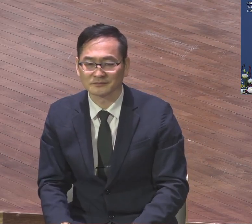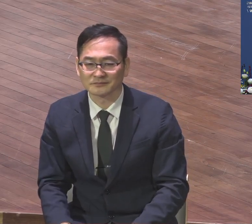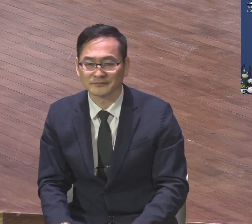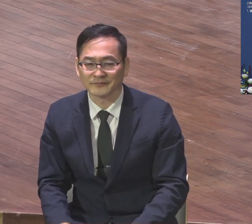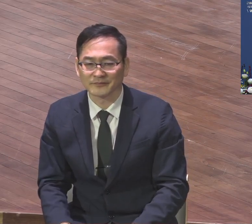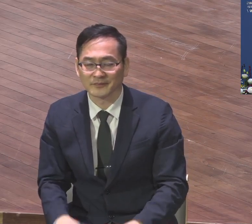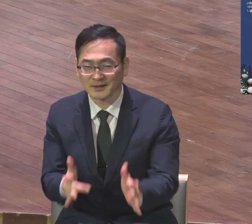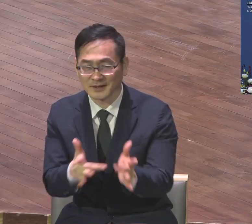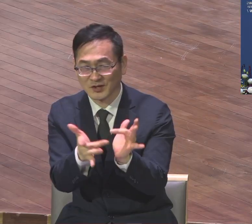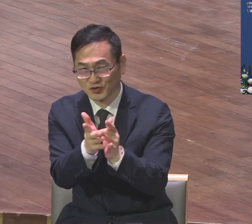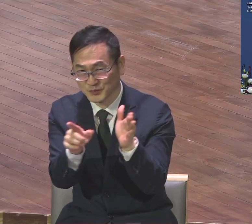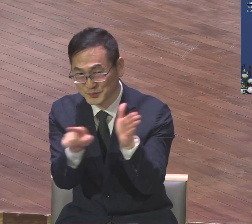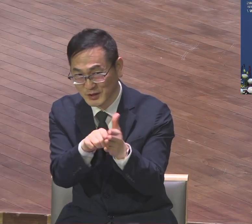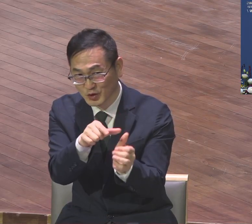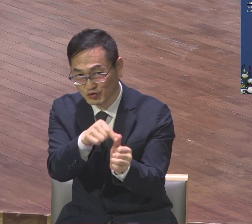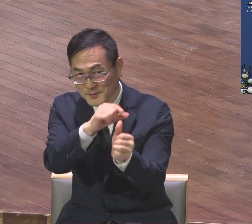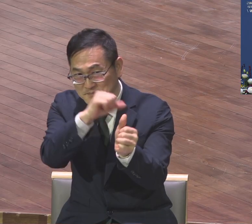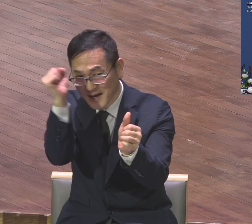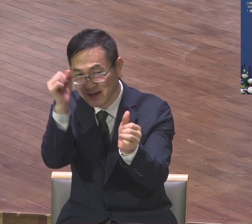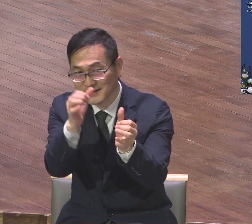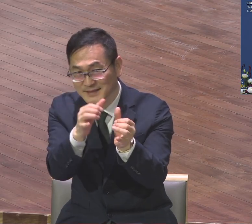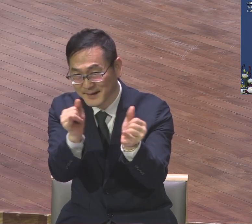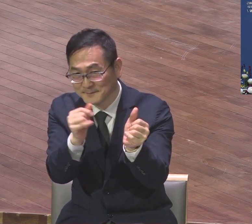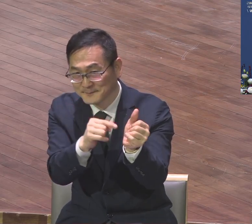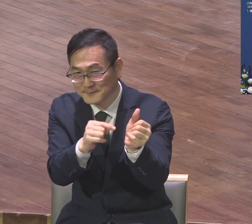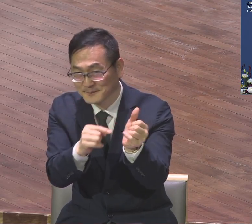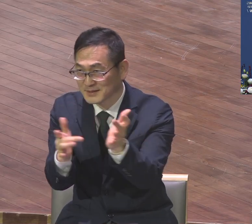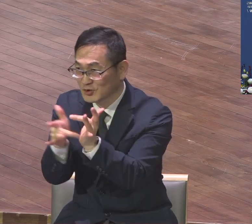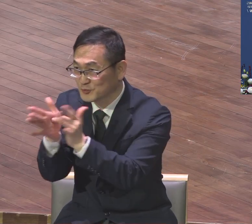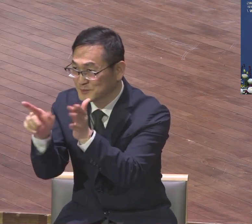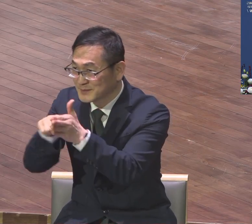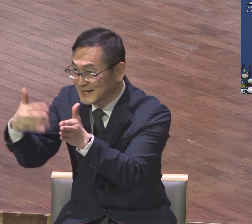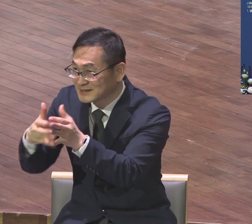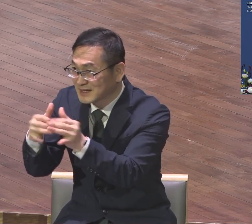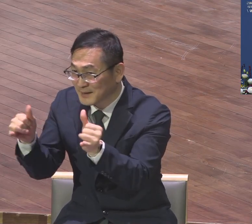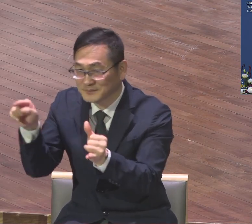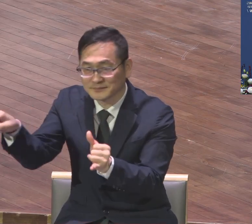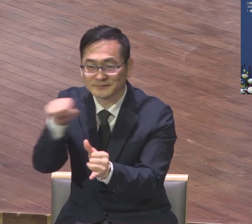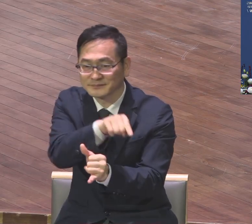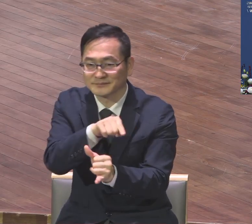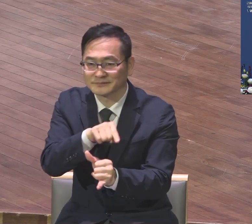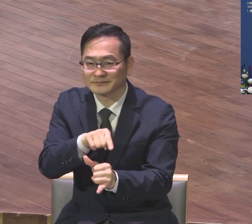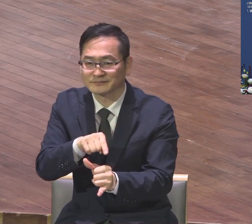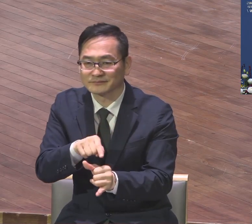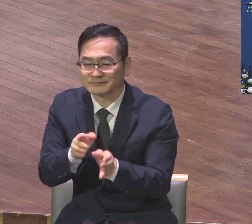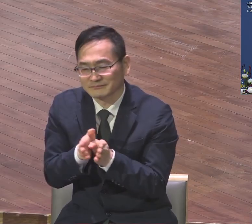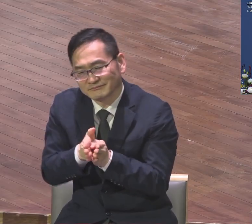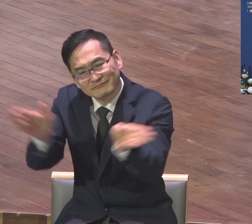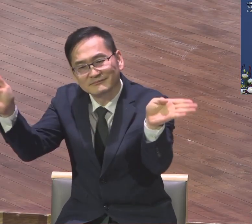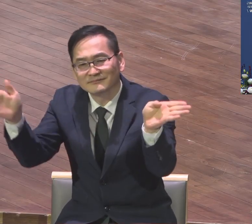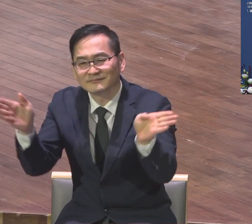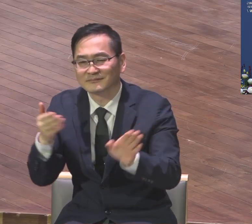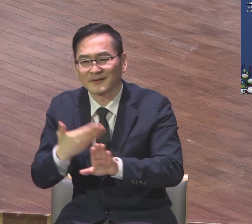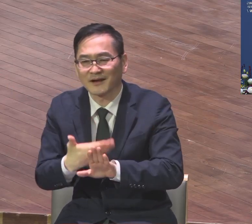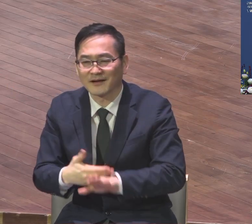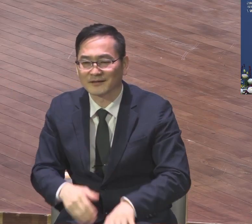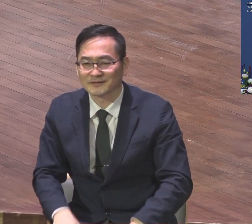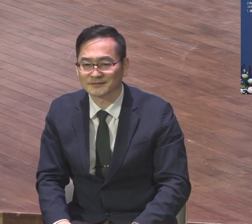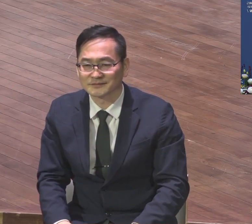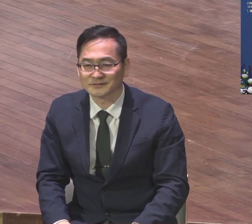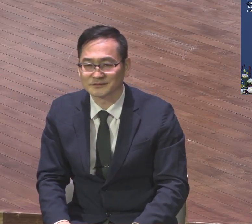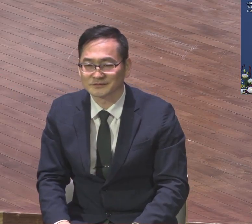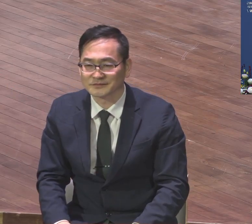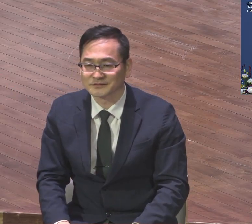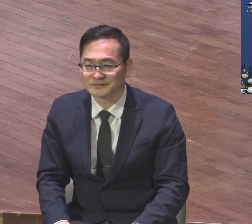예수를 믿어서 구원받은 하나님의 자녀하고 불신자하고는 소속이 다릅니다. 구원받은 하나님 자녀는 여기